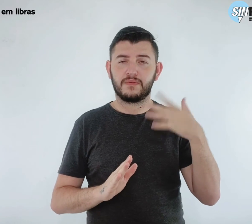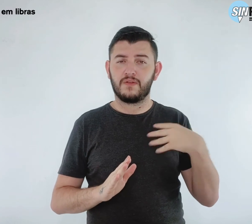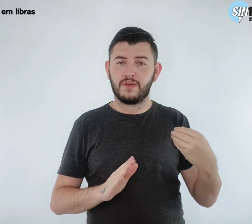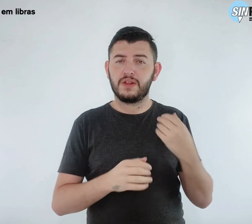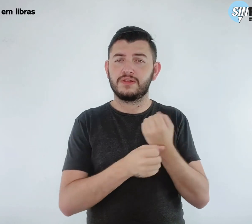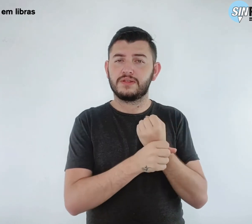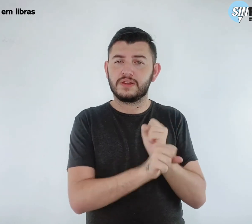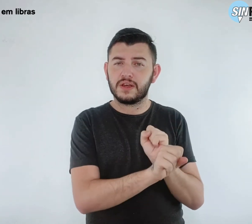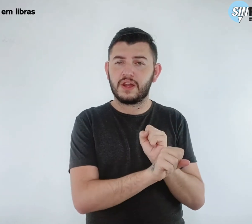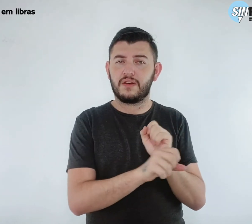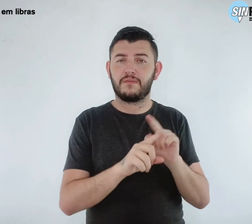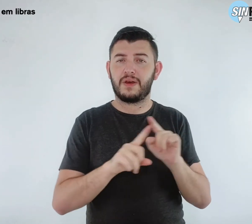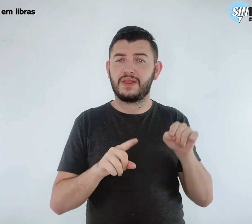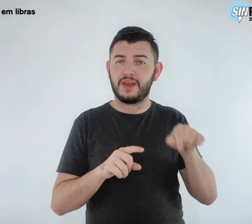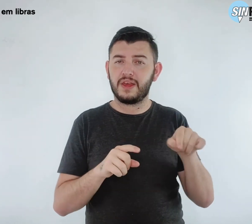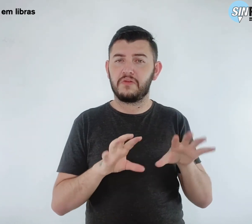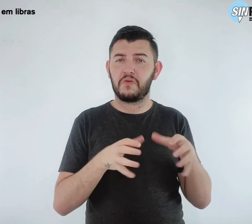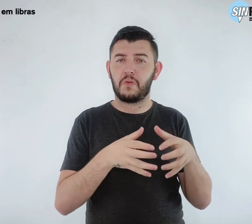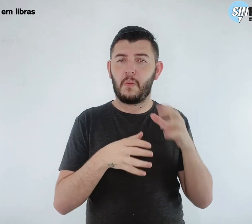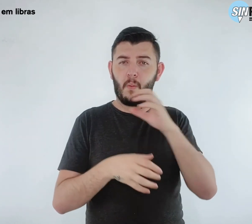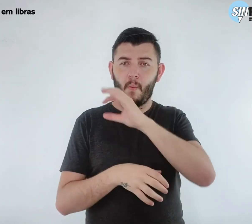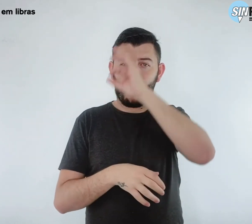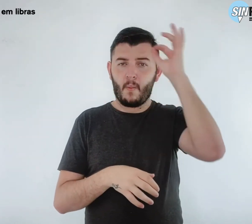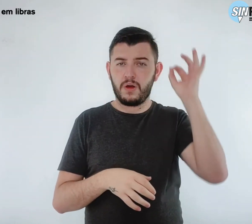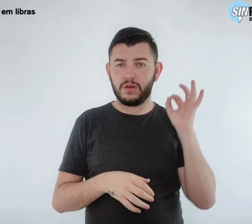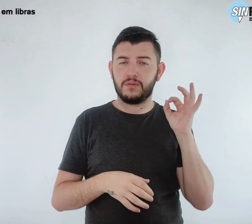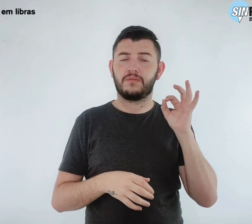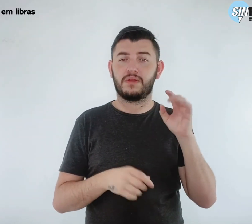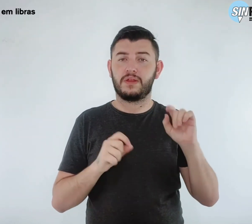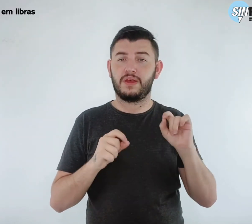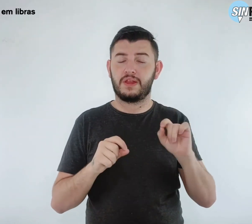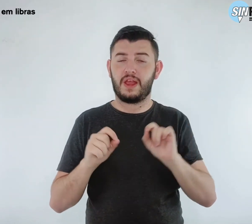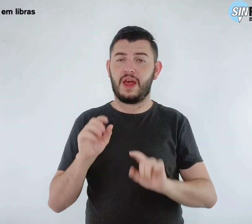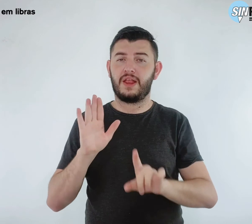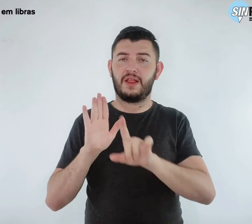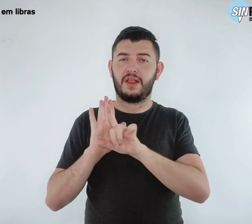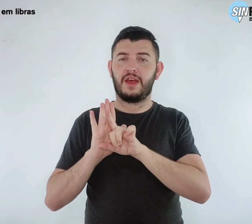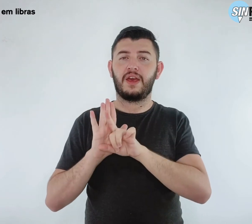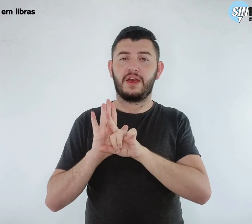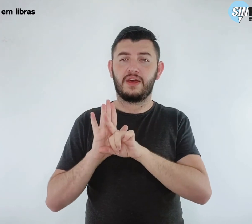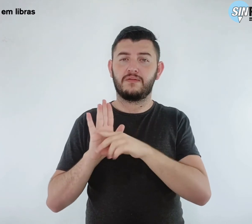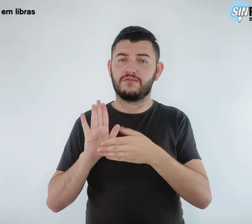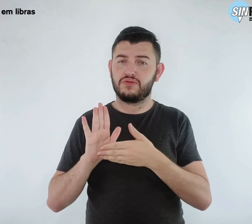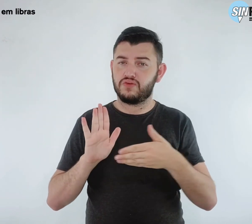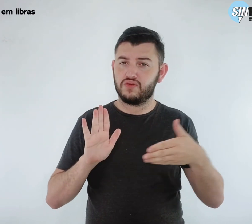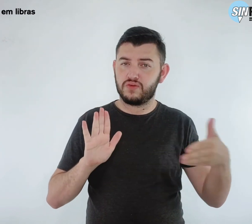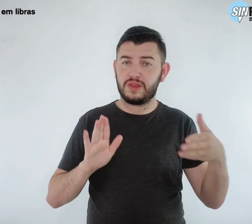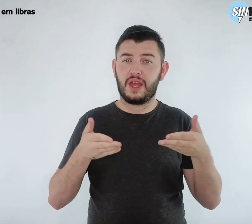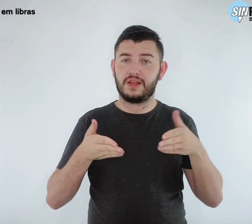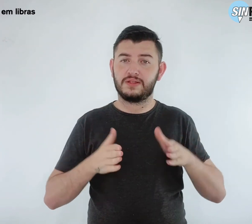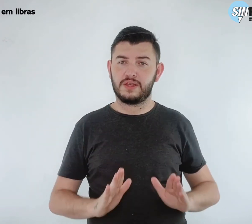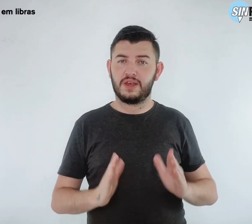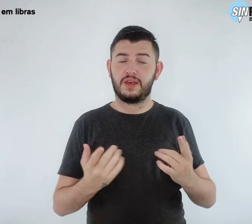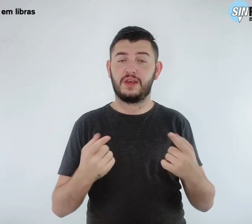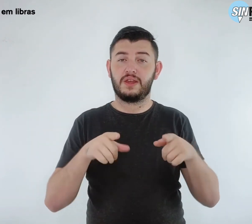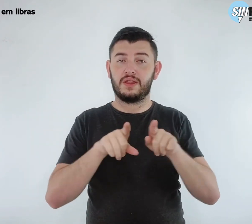fazer, declarando ingênuos os que nascerem da data da lei, e a